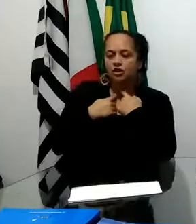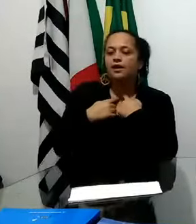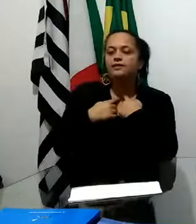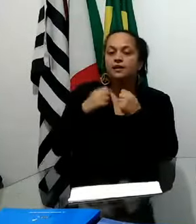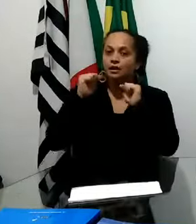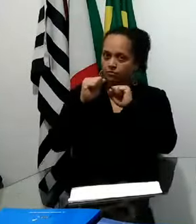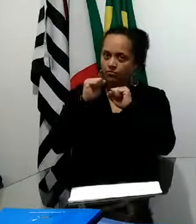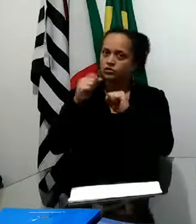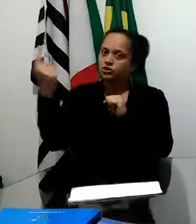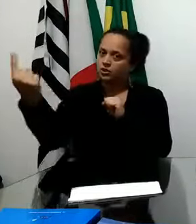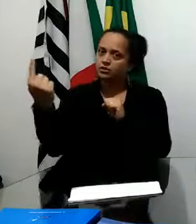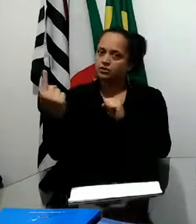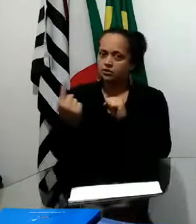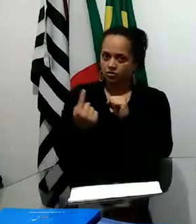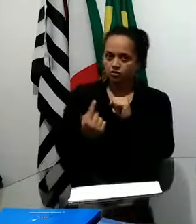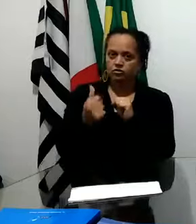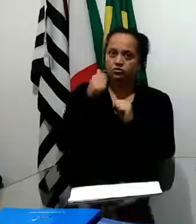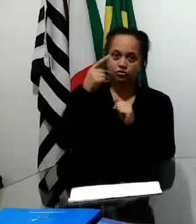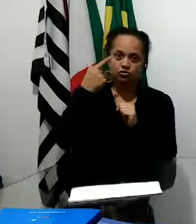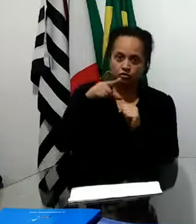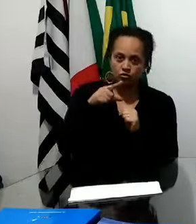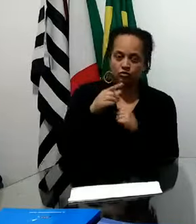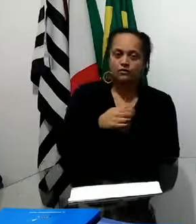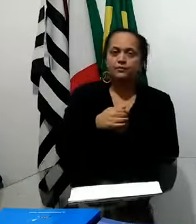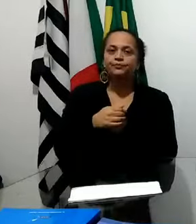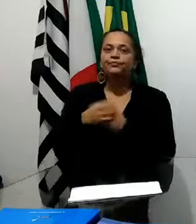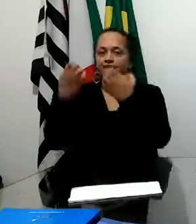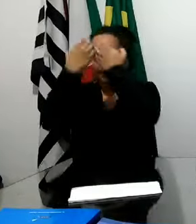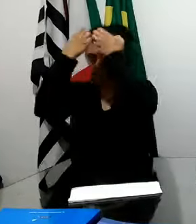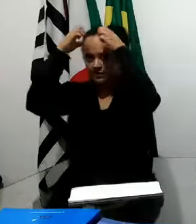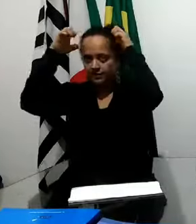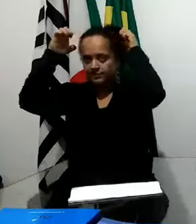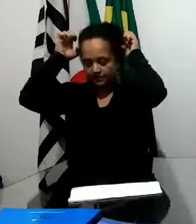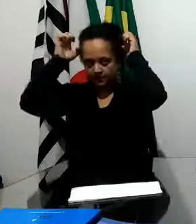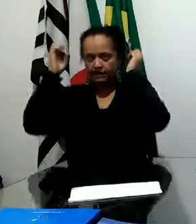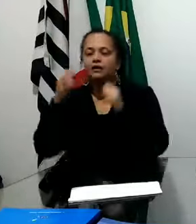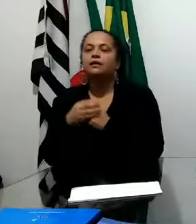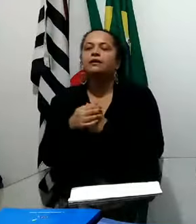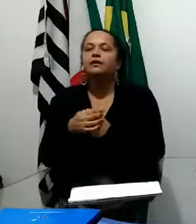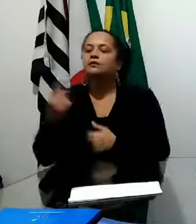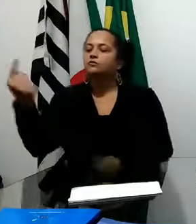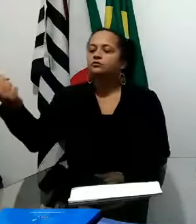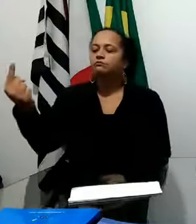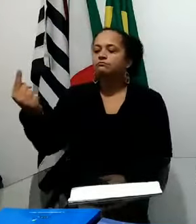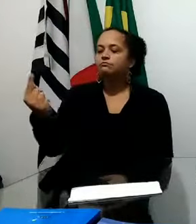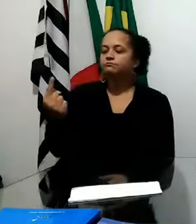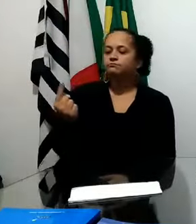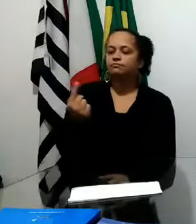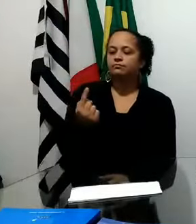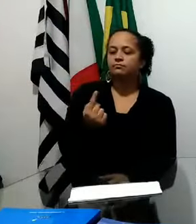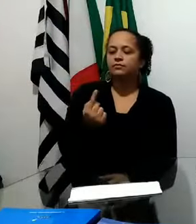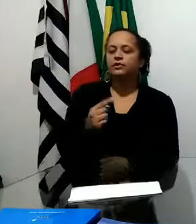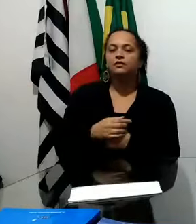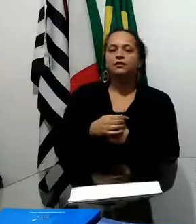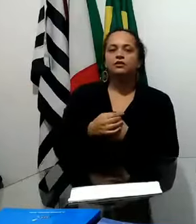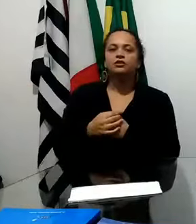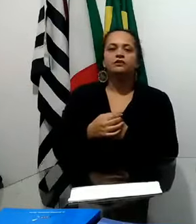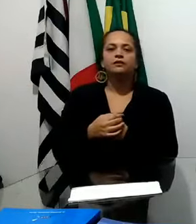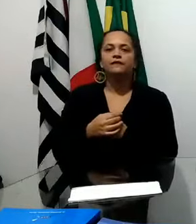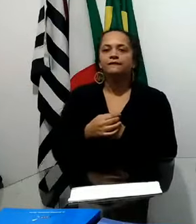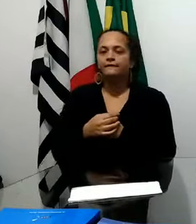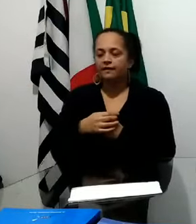ela chegou a vez de ir ao rei, nada pediu além do que disse Hegai eunuco, guarda as